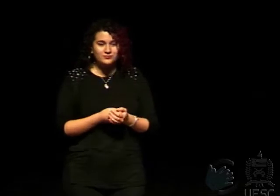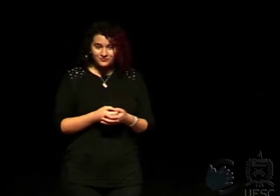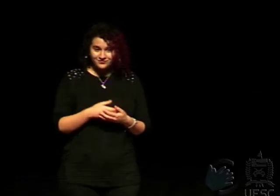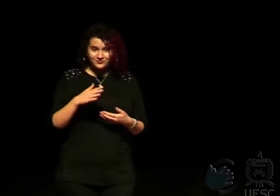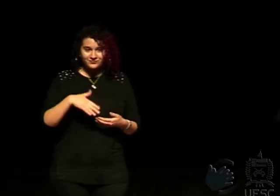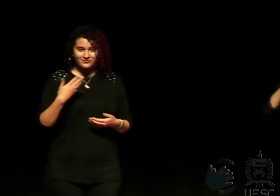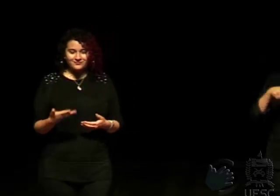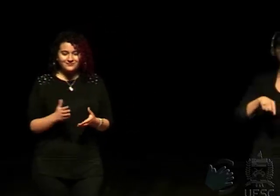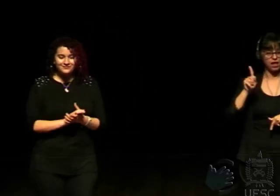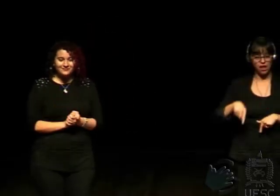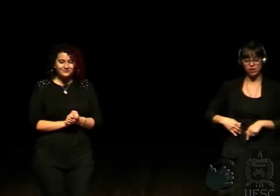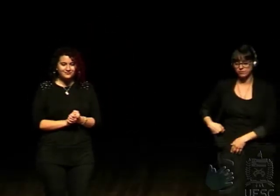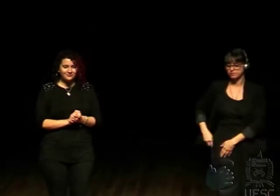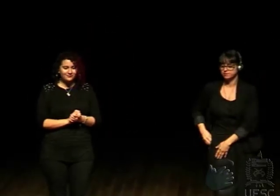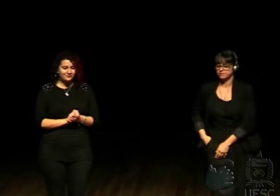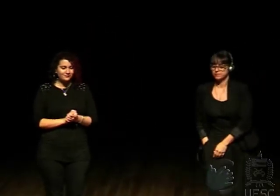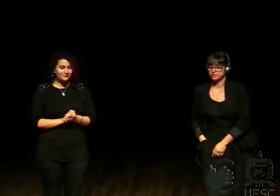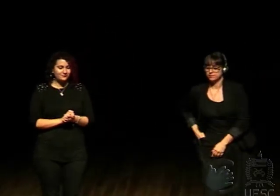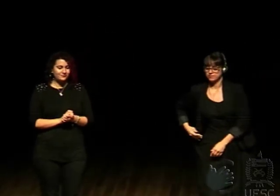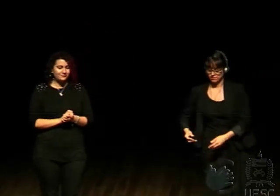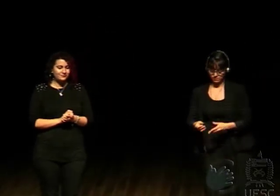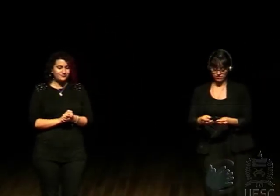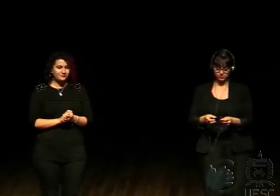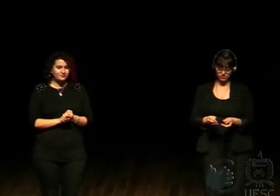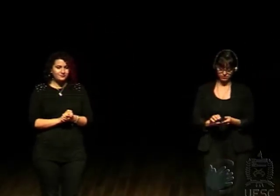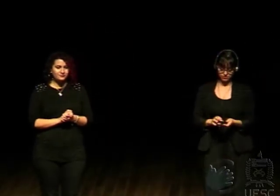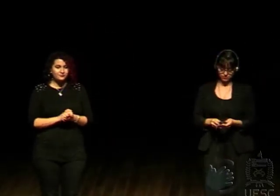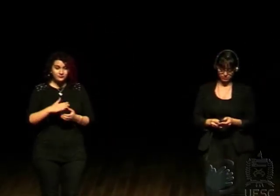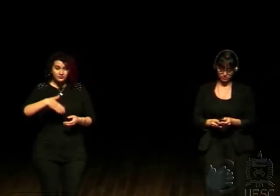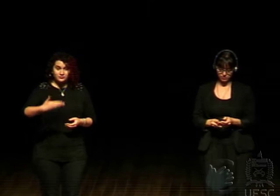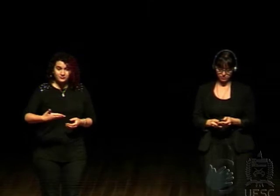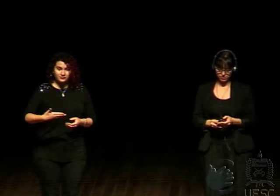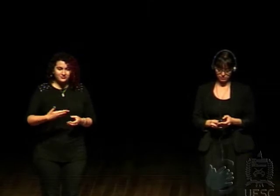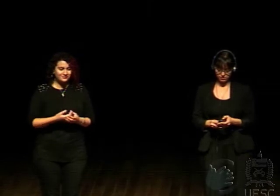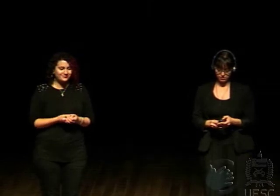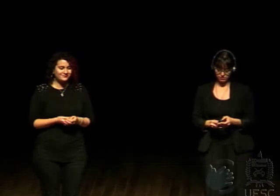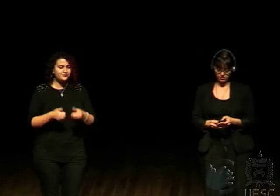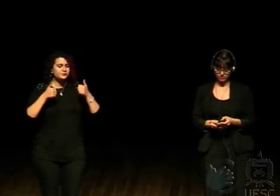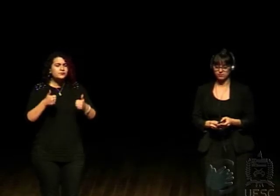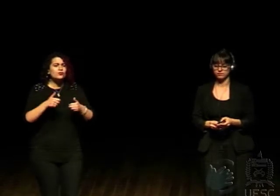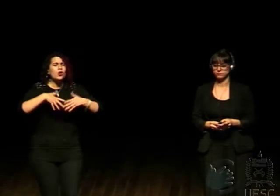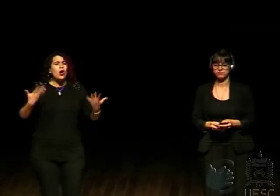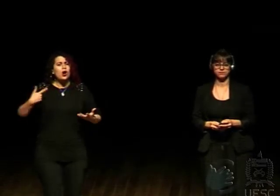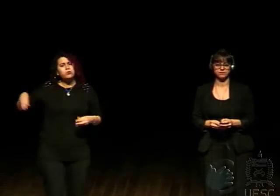universidad, del Ministerio de Educación, también, y investigadores que hemos estado reflexionando en este tema.